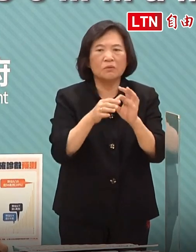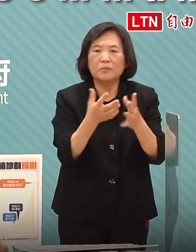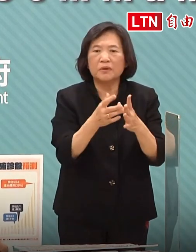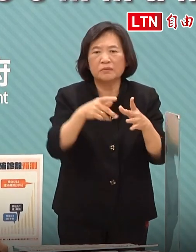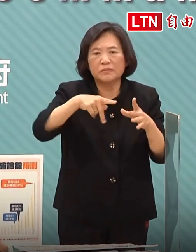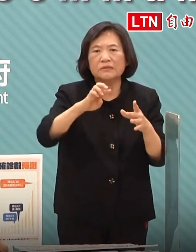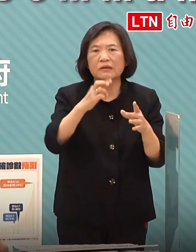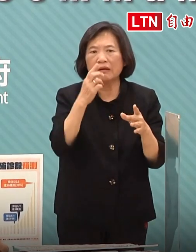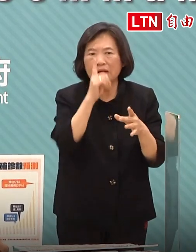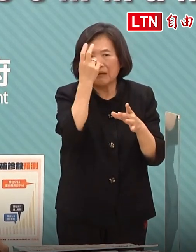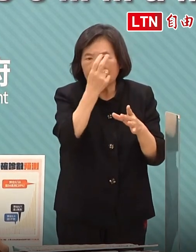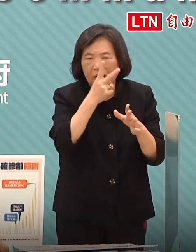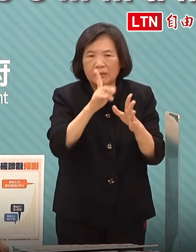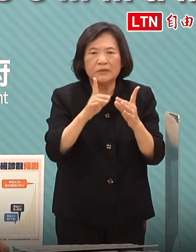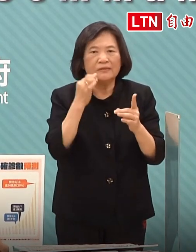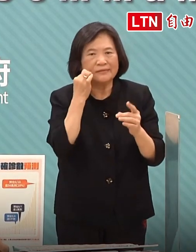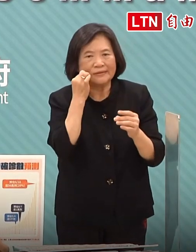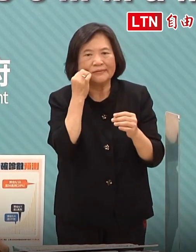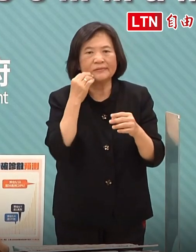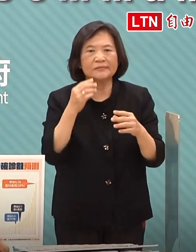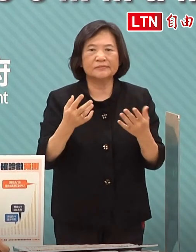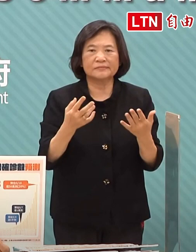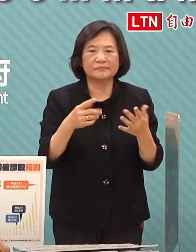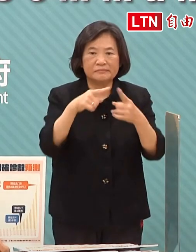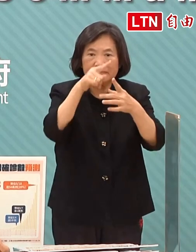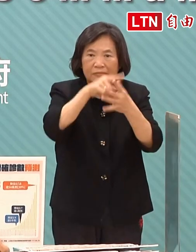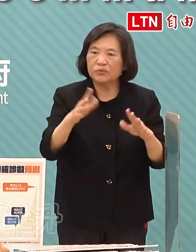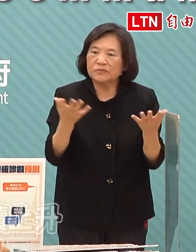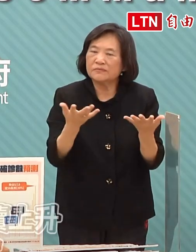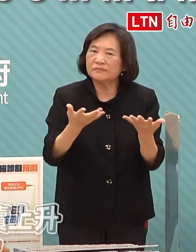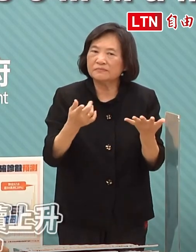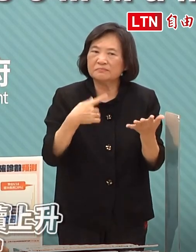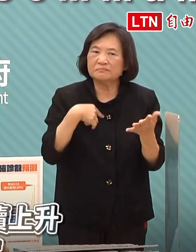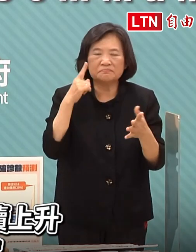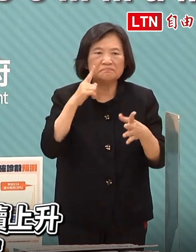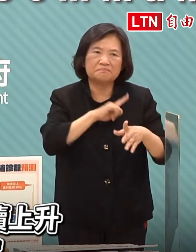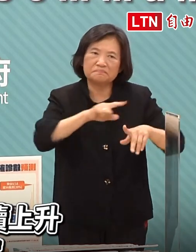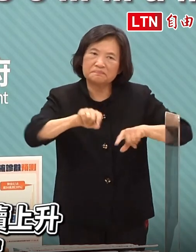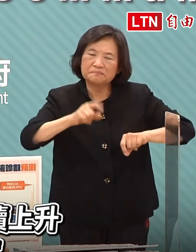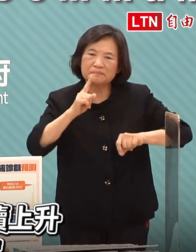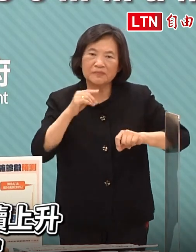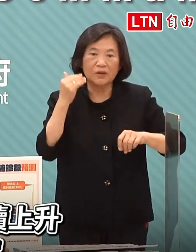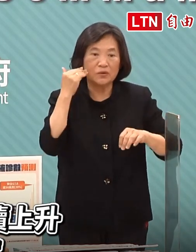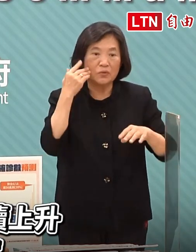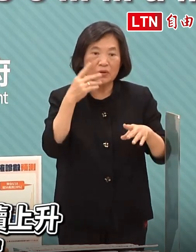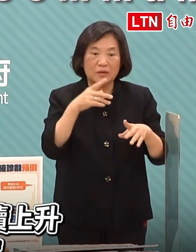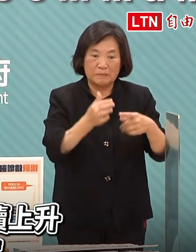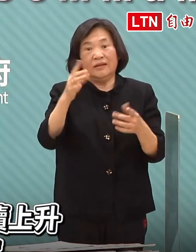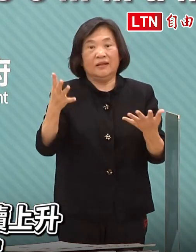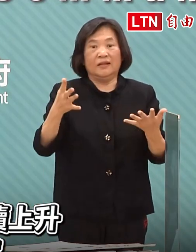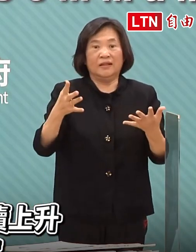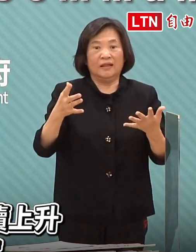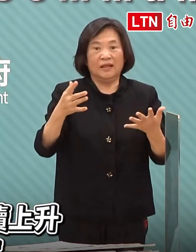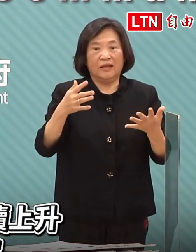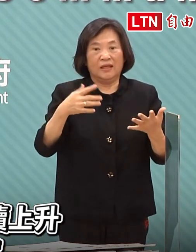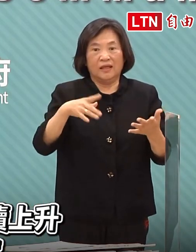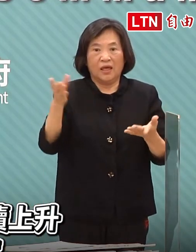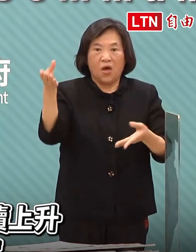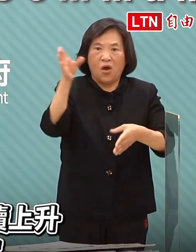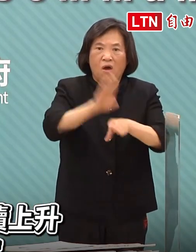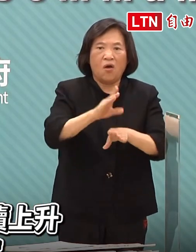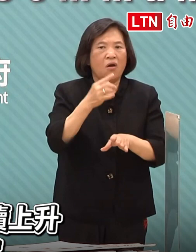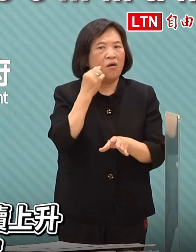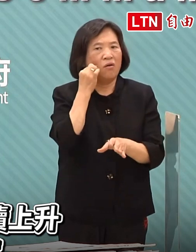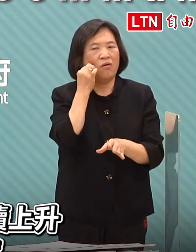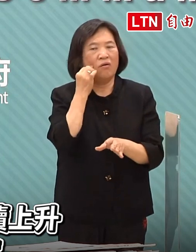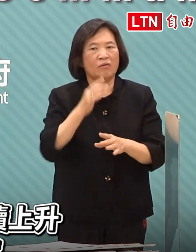么高，所以很多会确诊的，因为没有做 PCR 就没有测。如果案例一直增加，你知道。所以当数量高